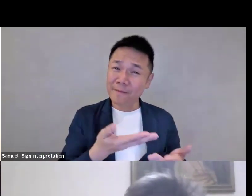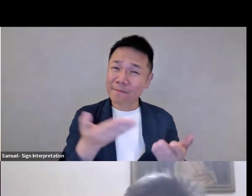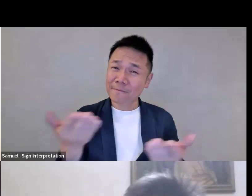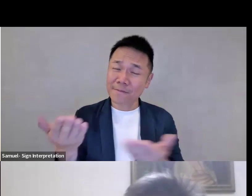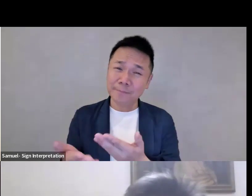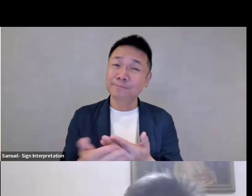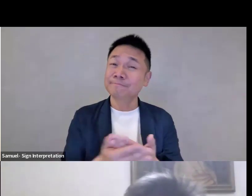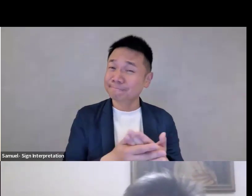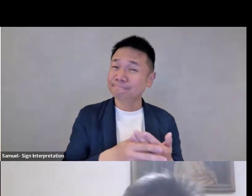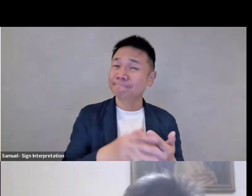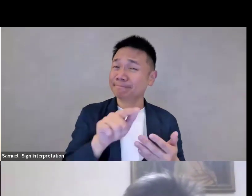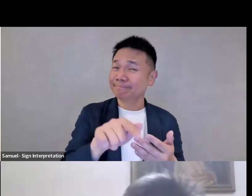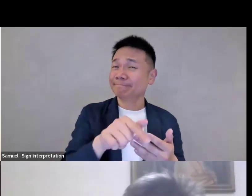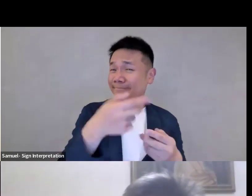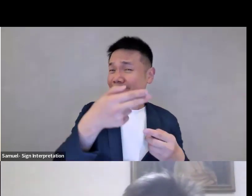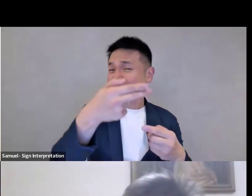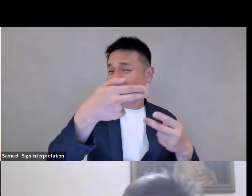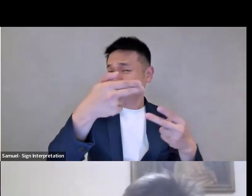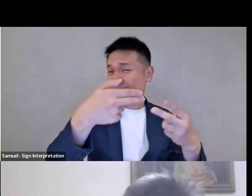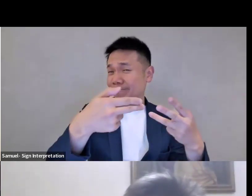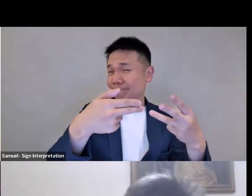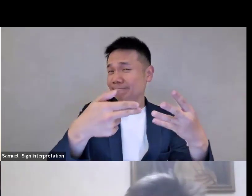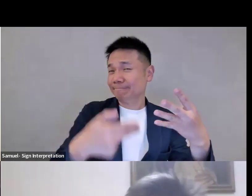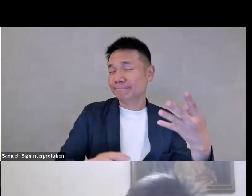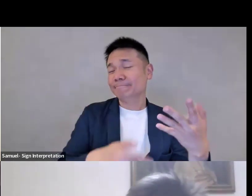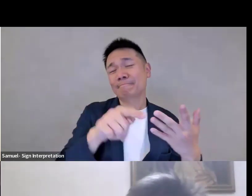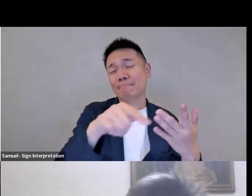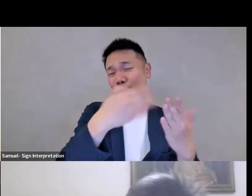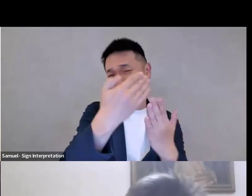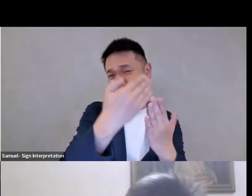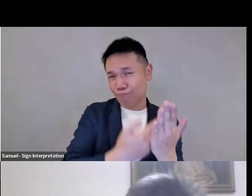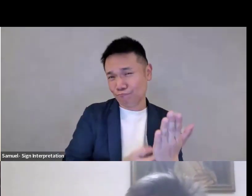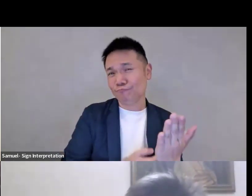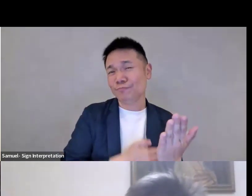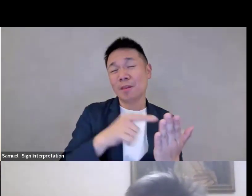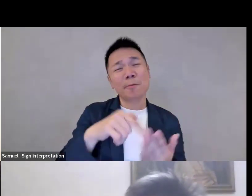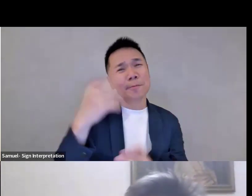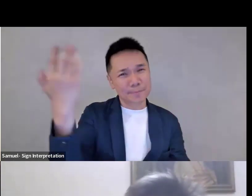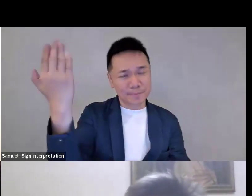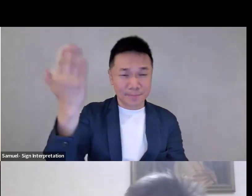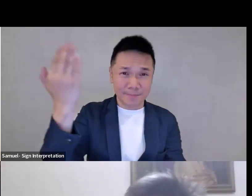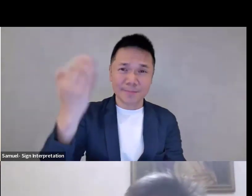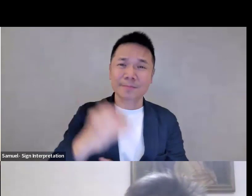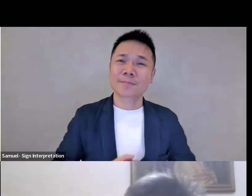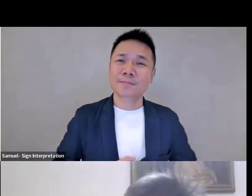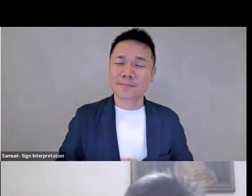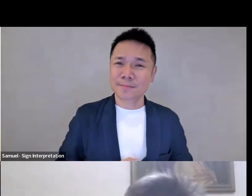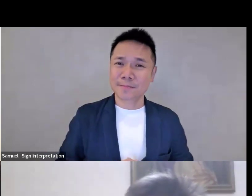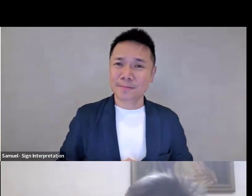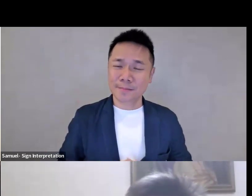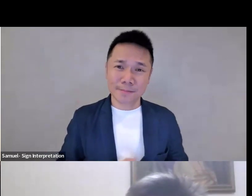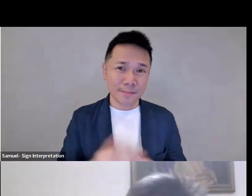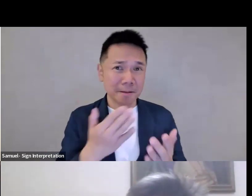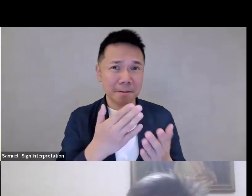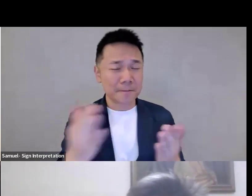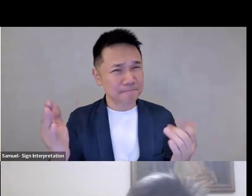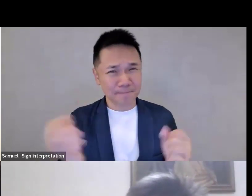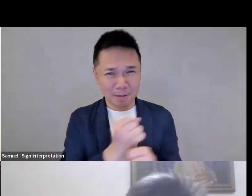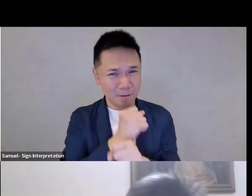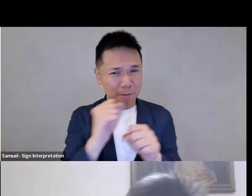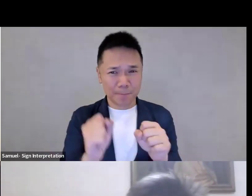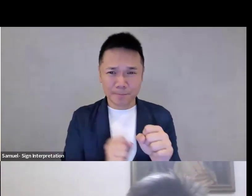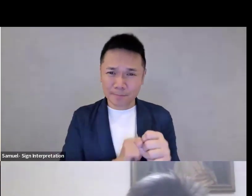他主要是会用英文来做演说。那我们会一位一位的讲